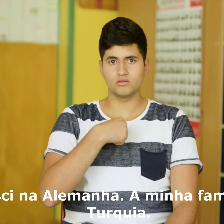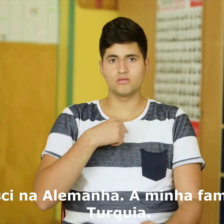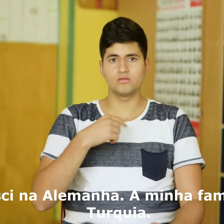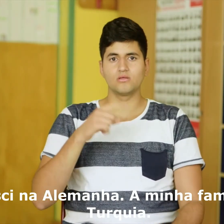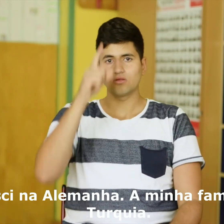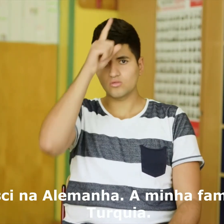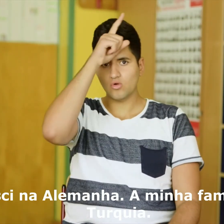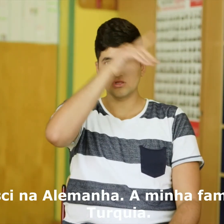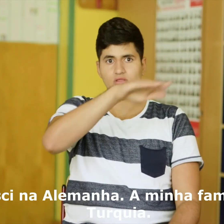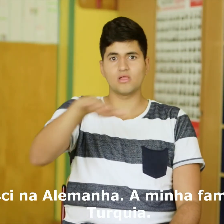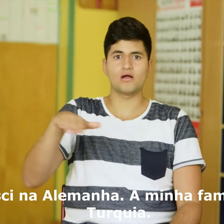Eu nasci na Alemanha,